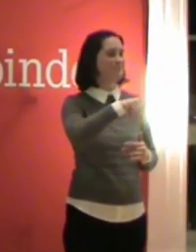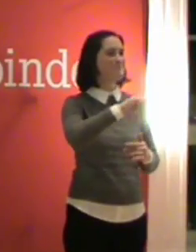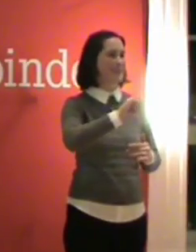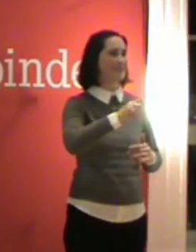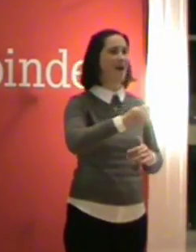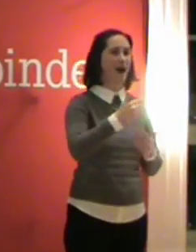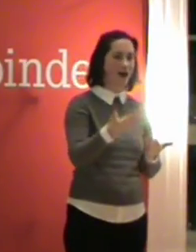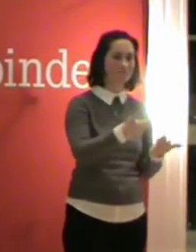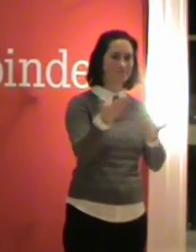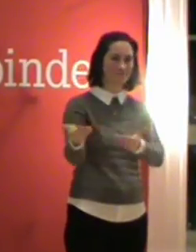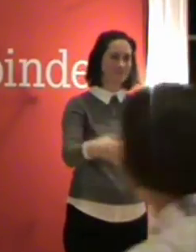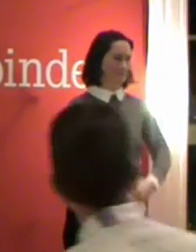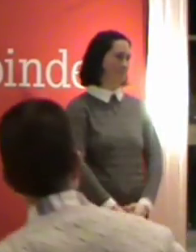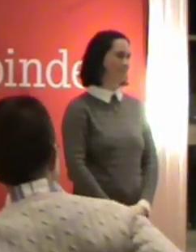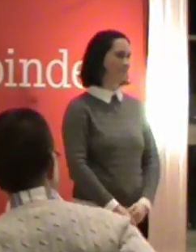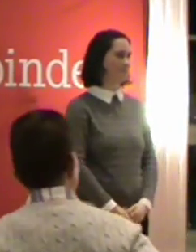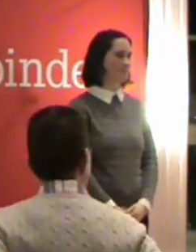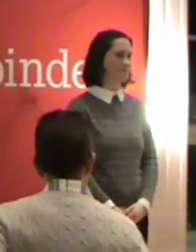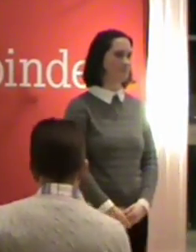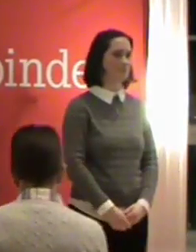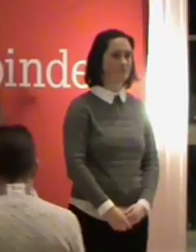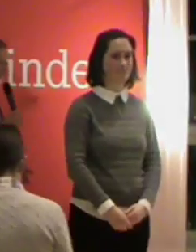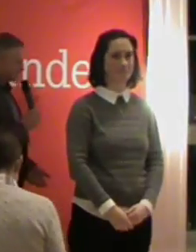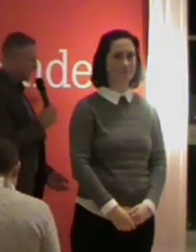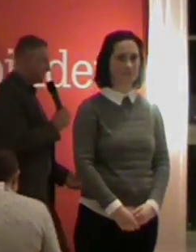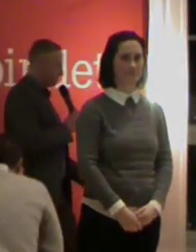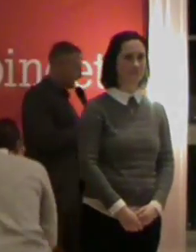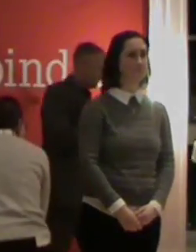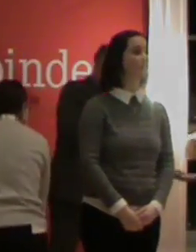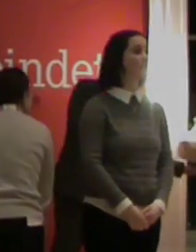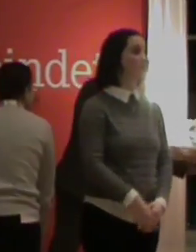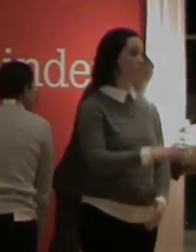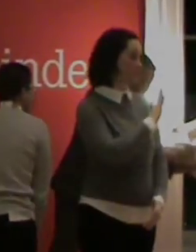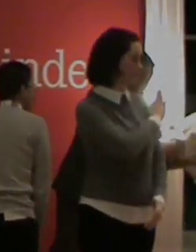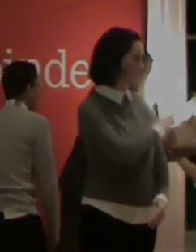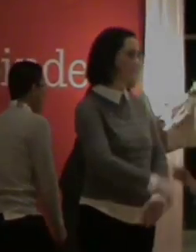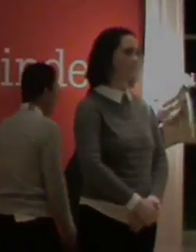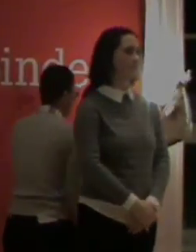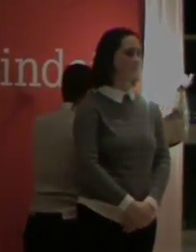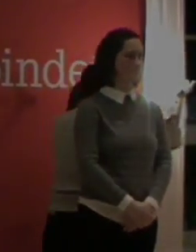das Objekt deiner Regierung.